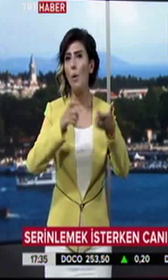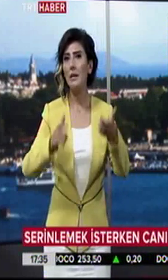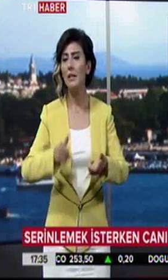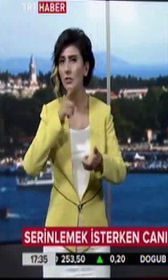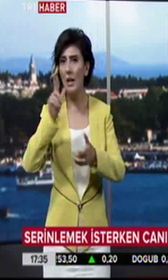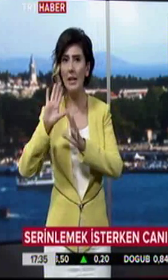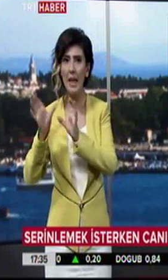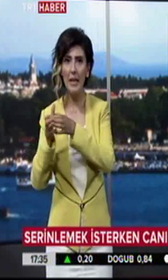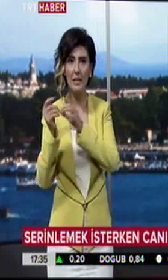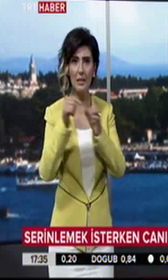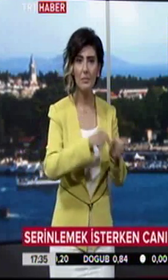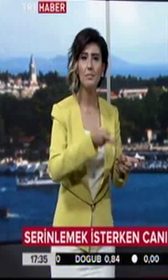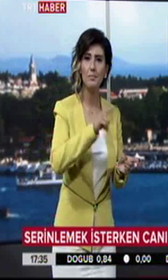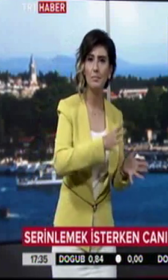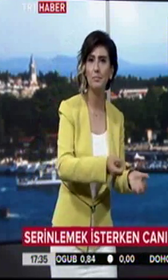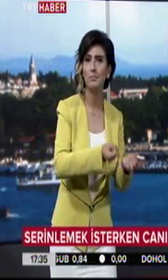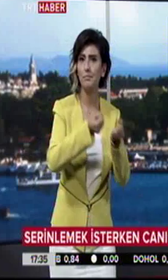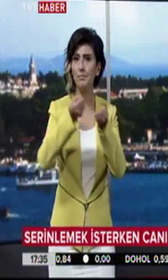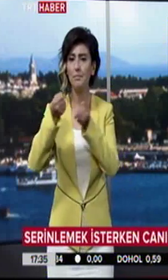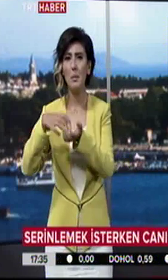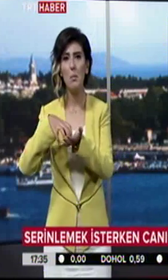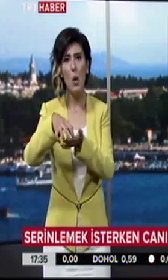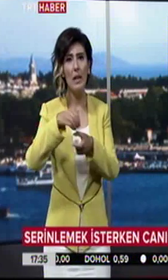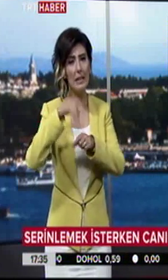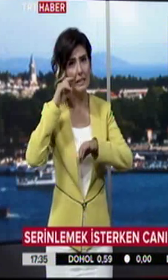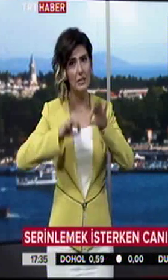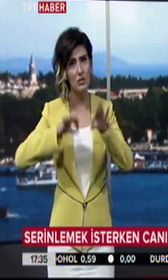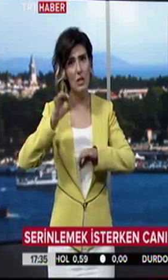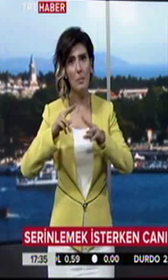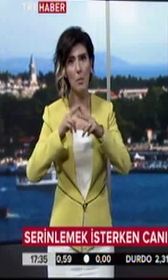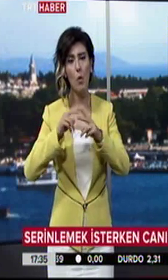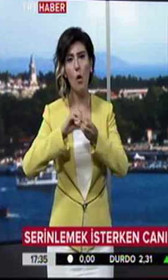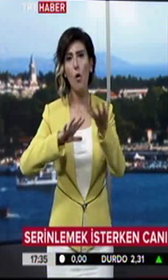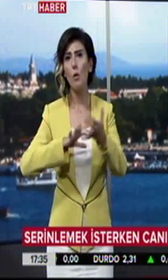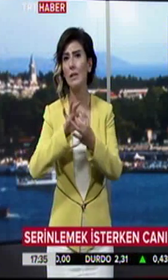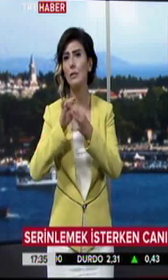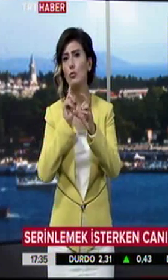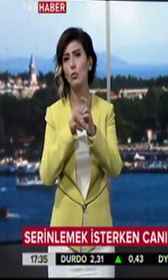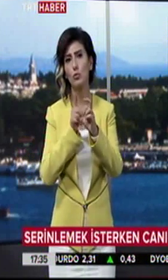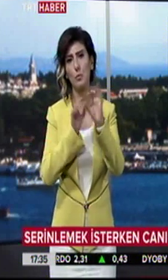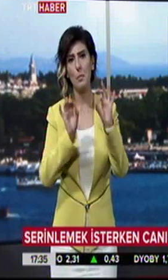cansız bedenini sudan çıkardı. Bölgede incelemelerde bulunan polisler olayla ilgili soruşturma başlattı.